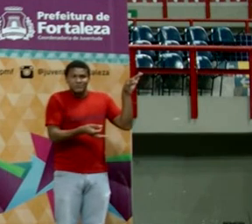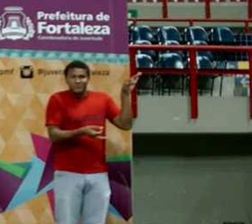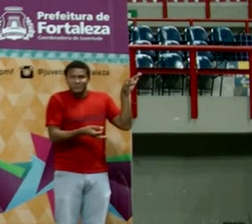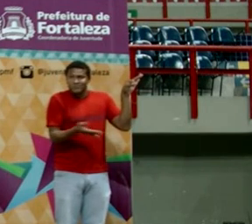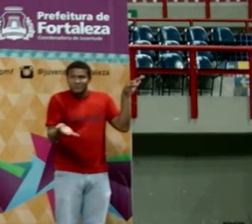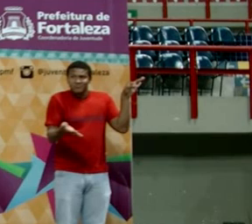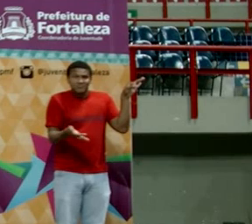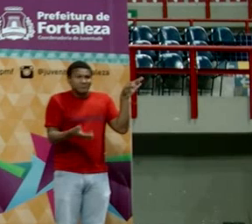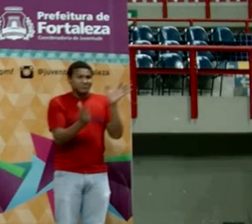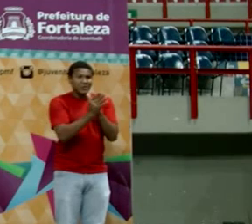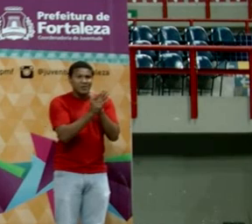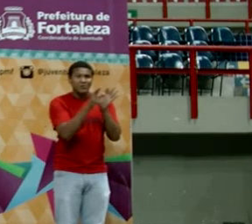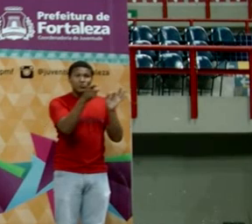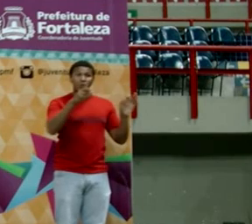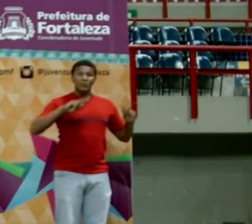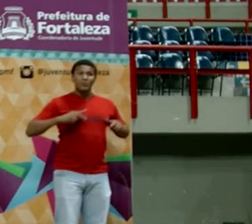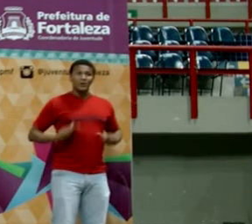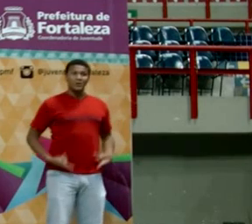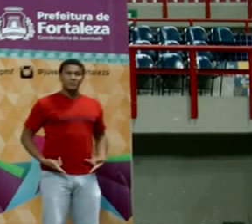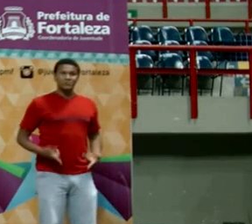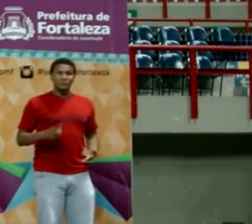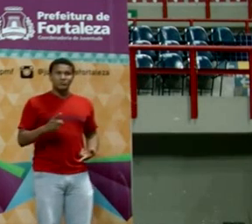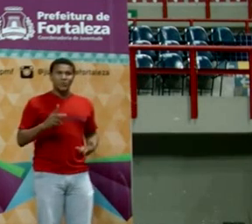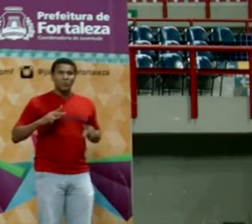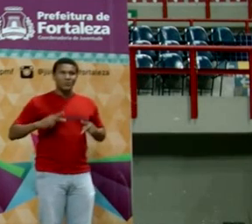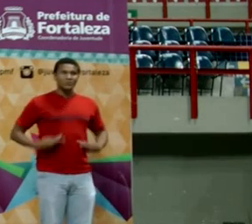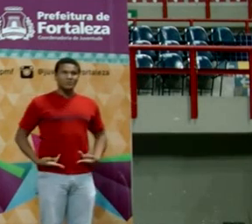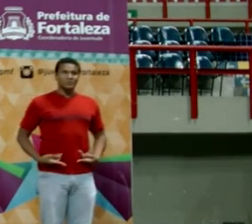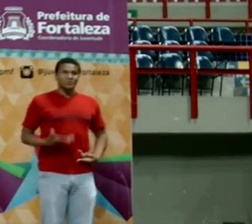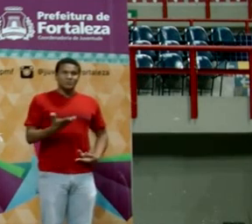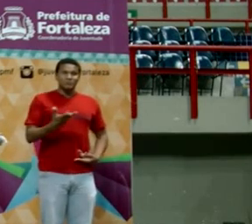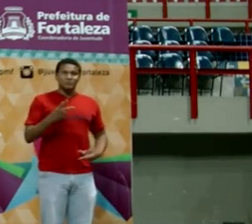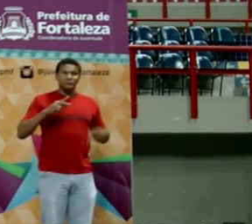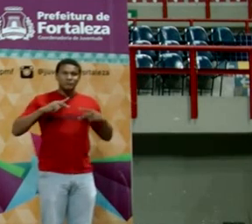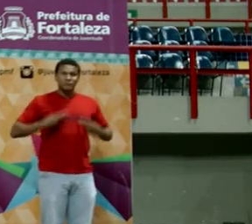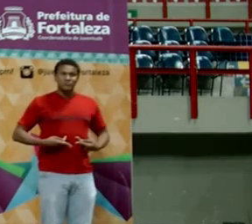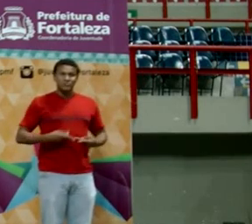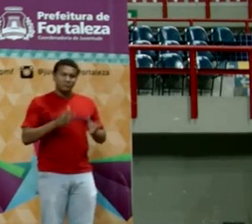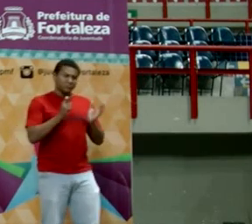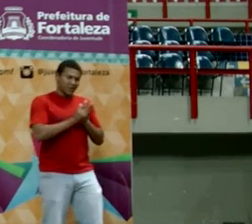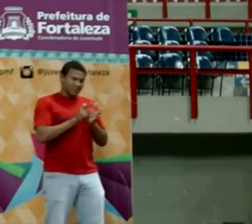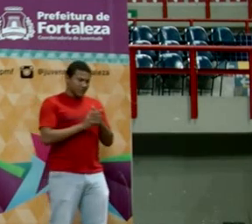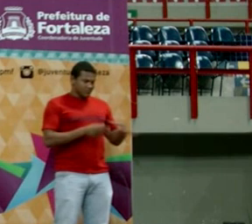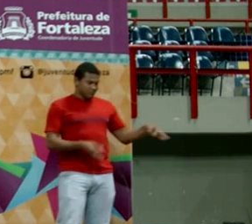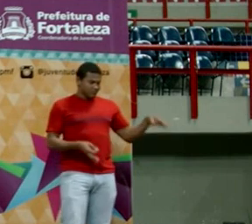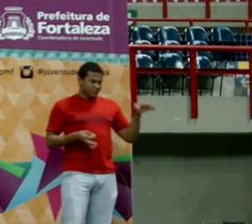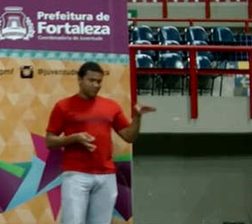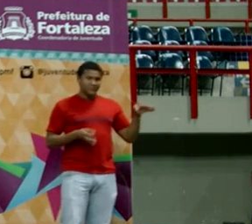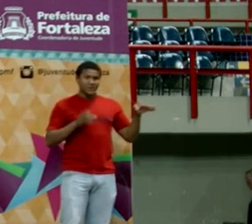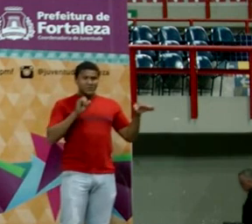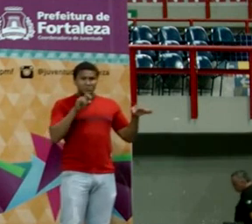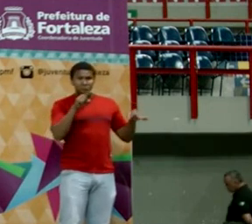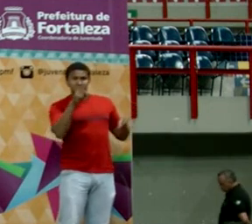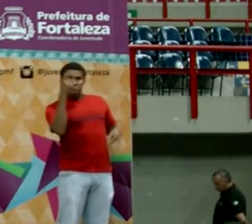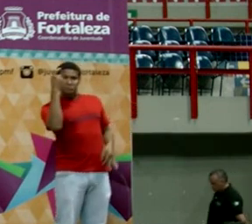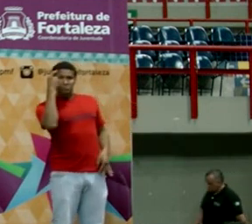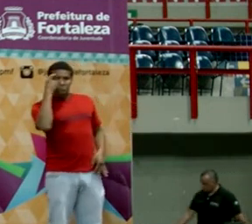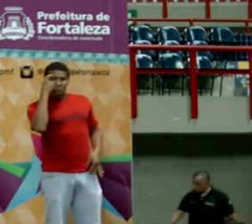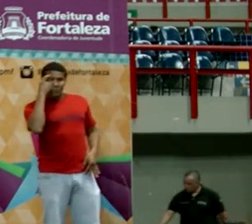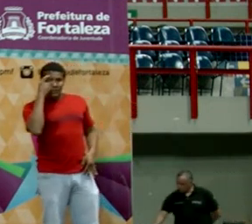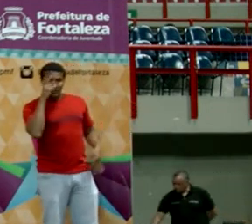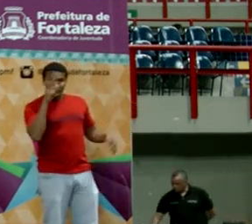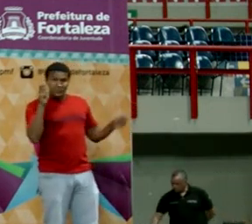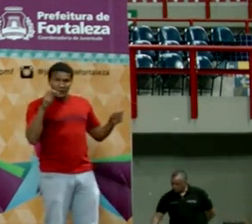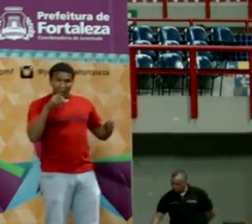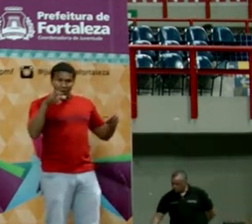entendendo? E tu é um ser humano. Um ser humano contra um papel. E se tu achar que tu cabe dentro